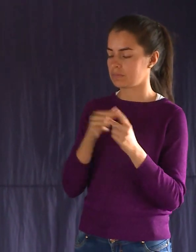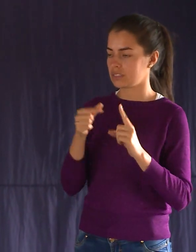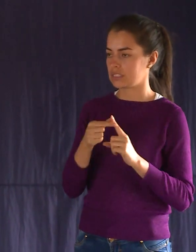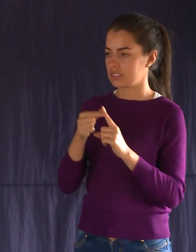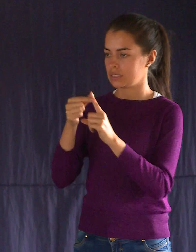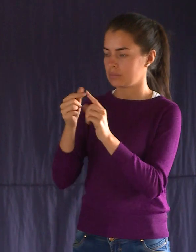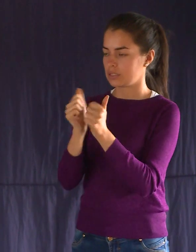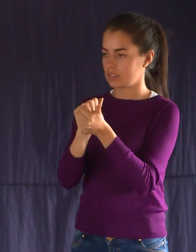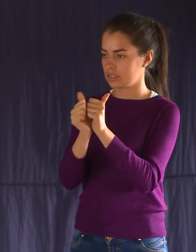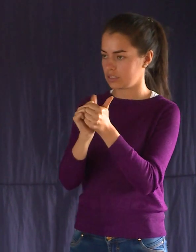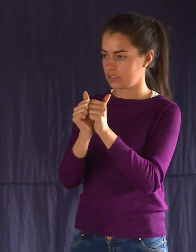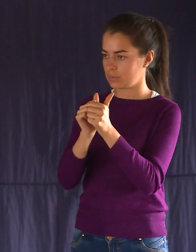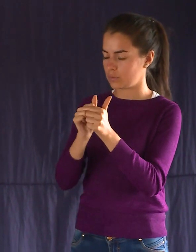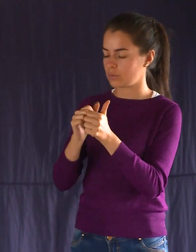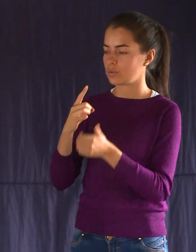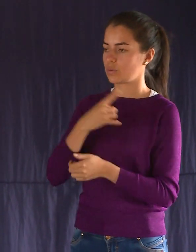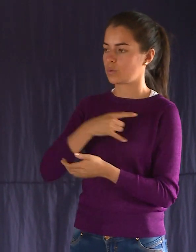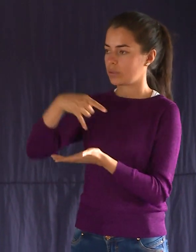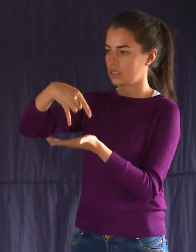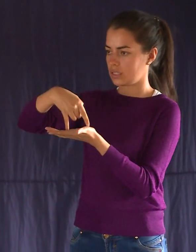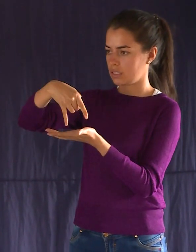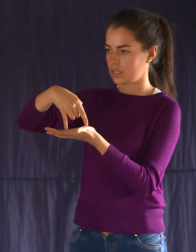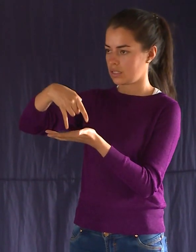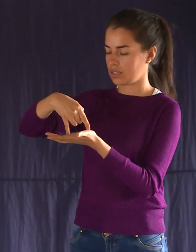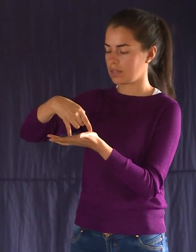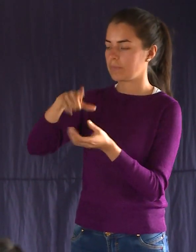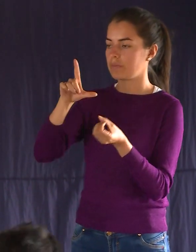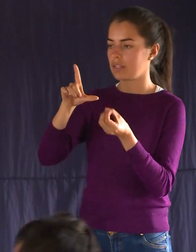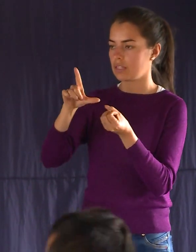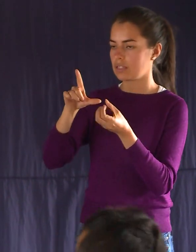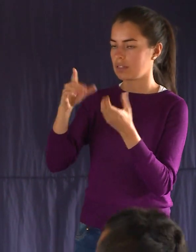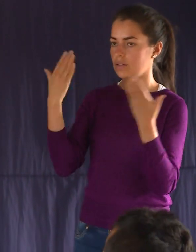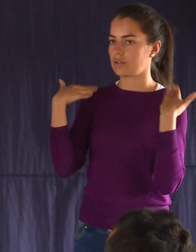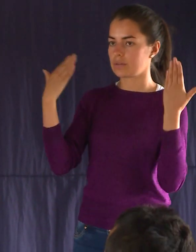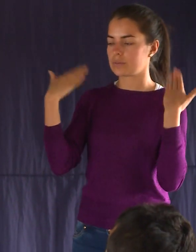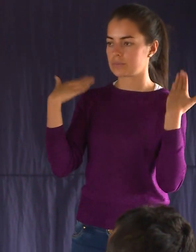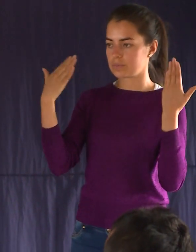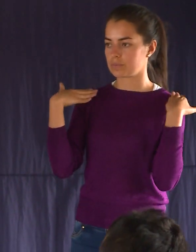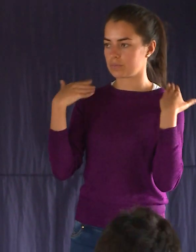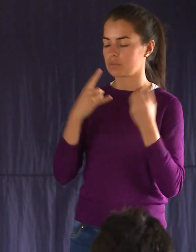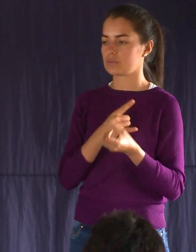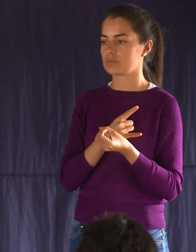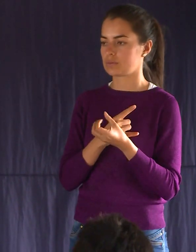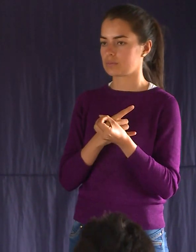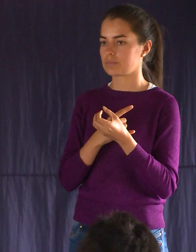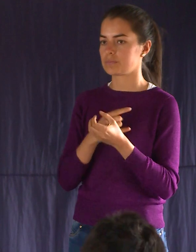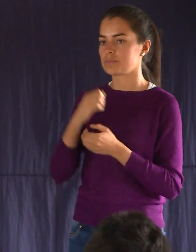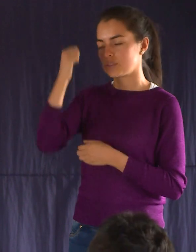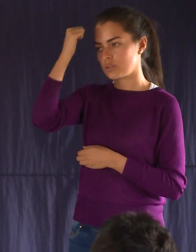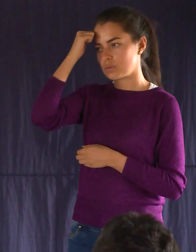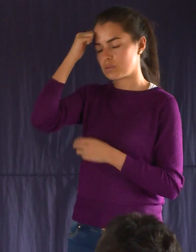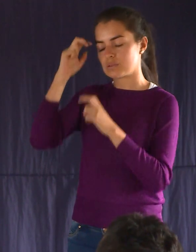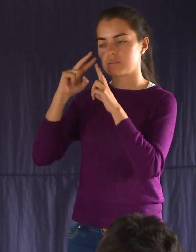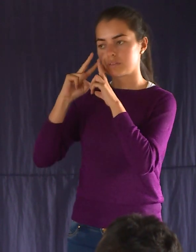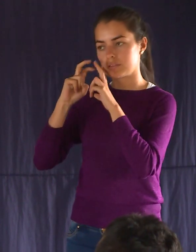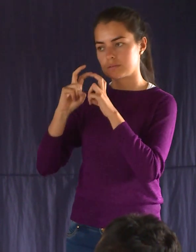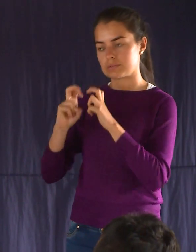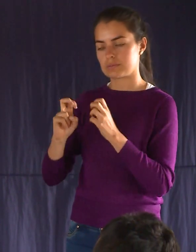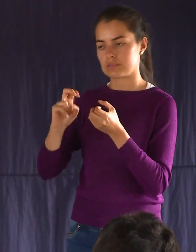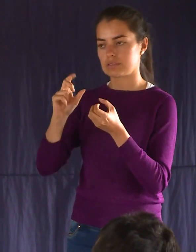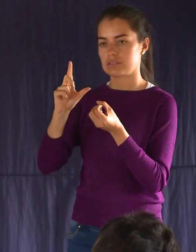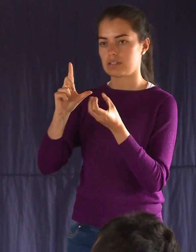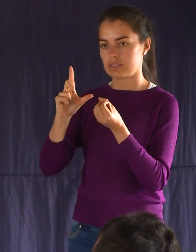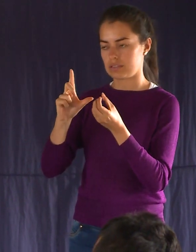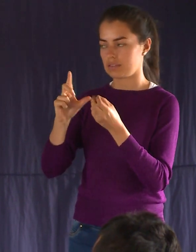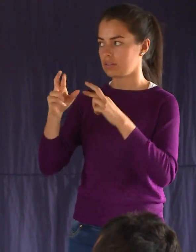Lozano, licenciada en Educación Física de la Universidad Pedagógica Nacional, docente investigadora de la Licenciatura en Recreación de